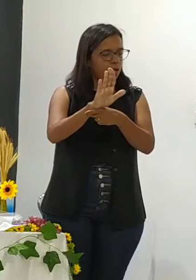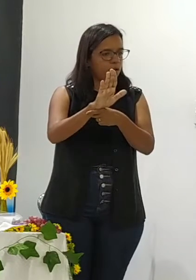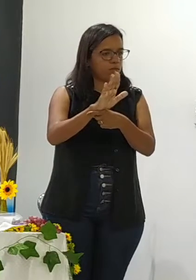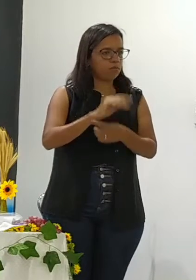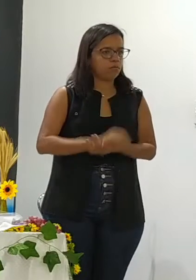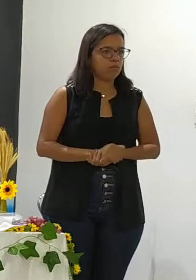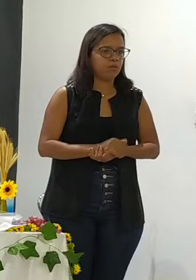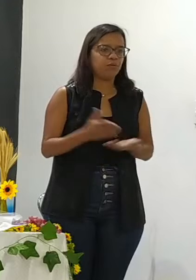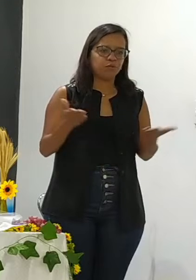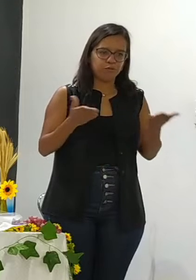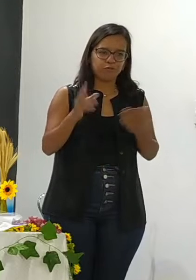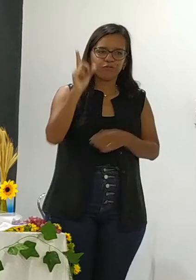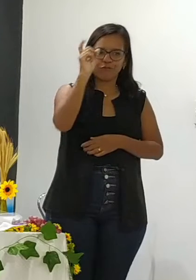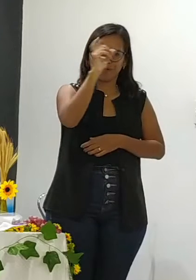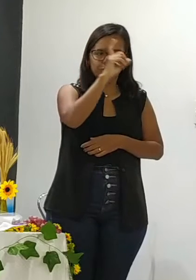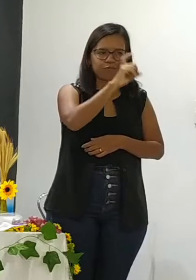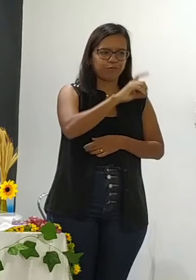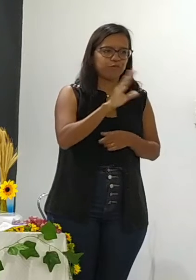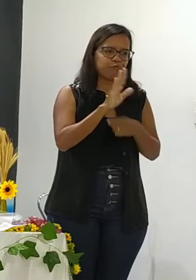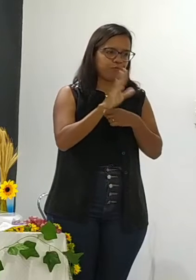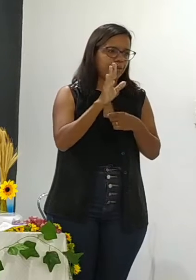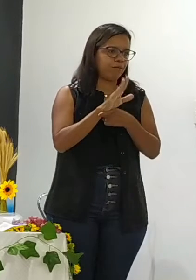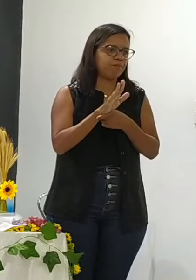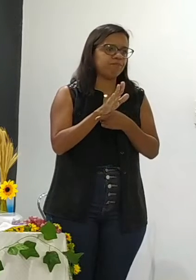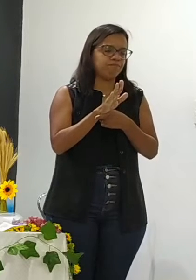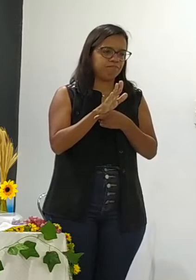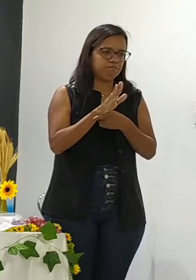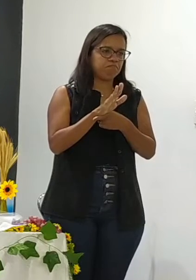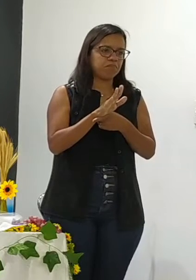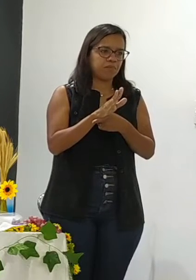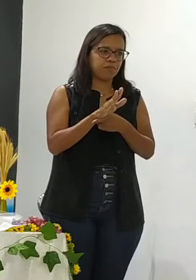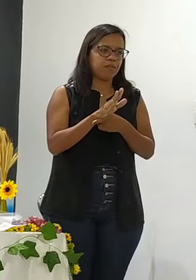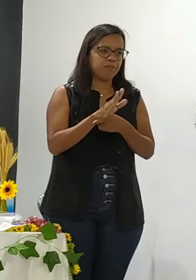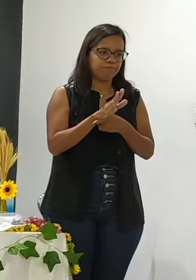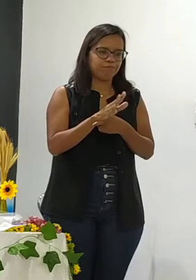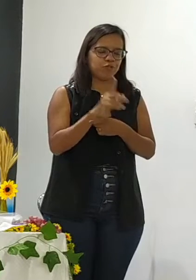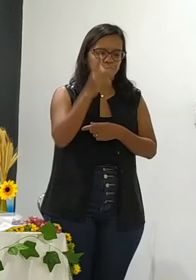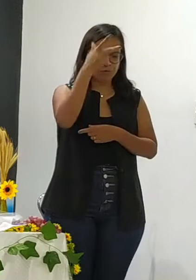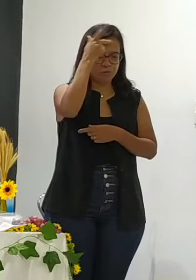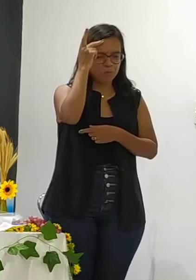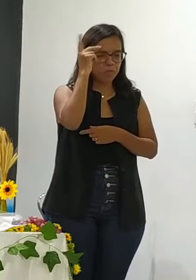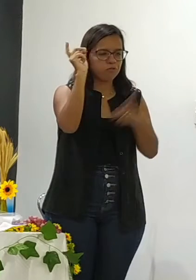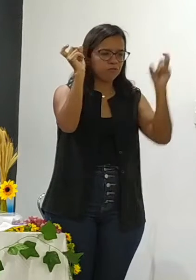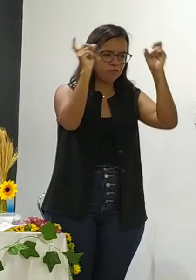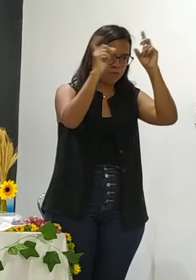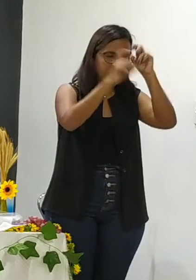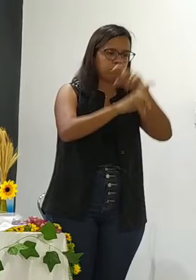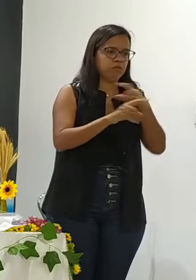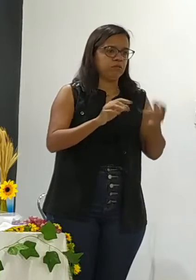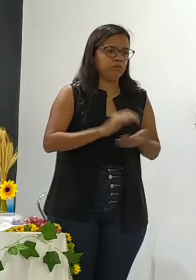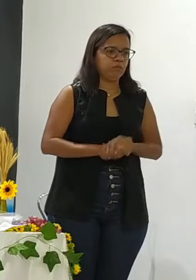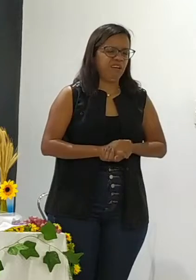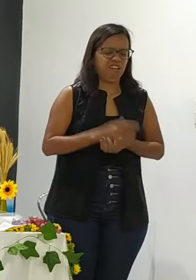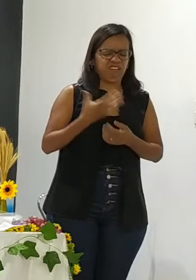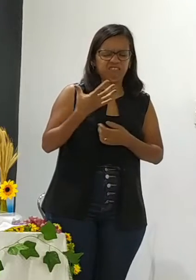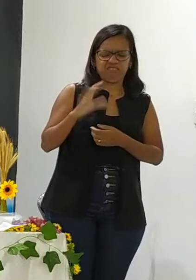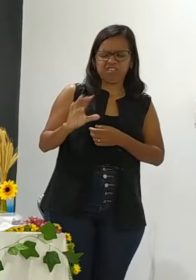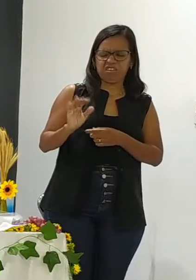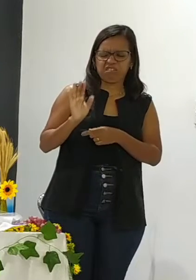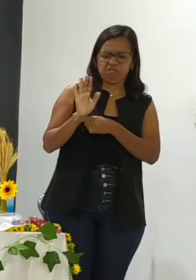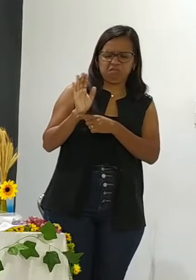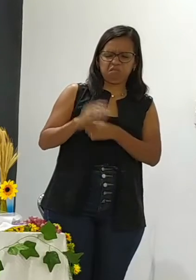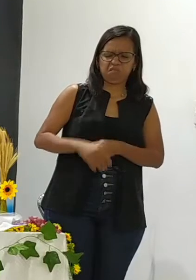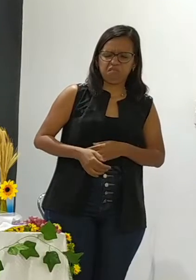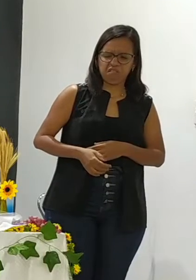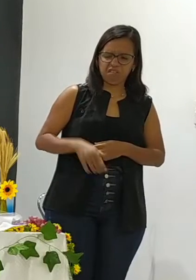ajudar. E hoje está tão difícil isso, né? No nosso meio do evangelho. As pessoas às vezes se prendem: eu não vou ajudar não porque ele é